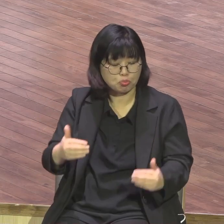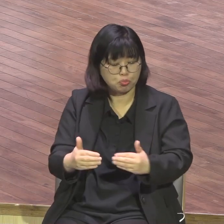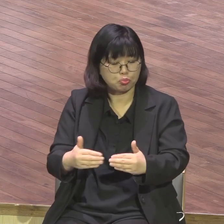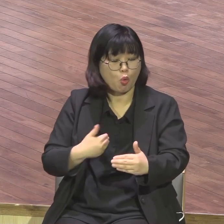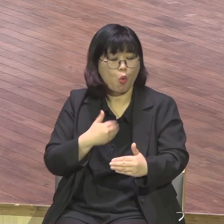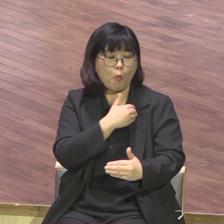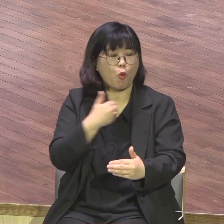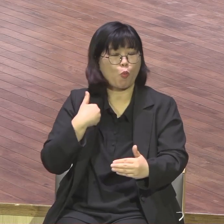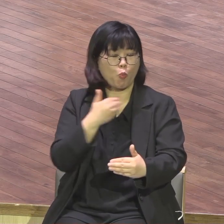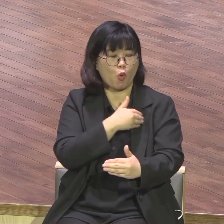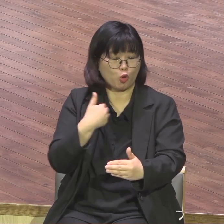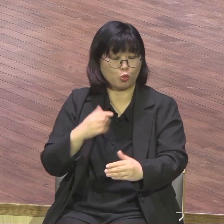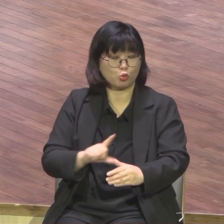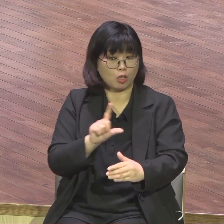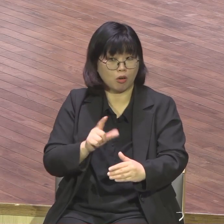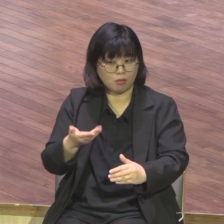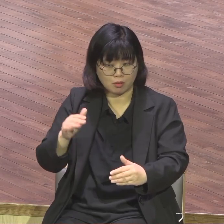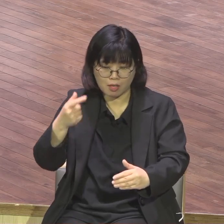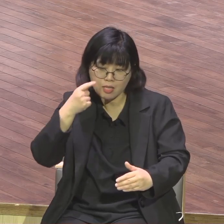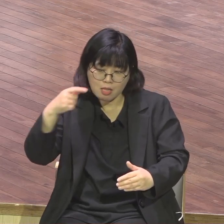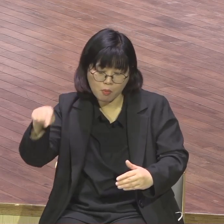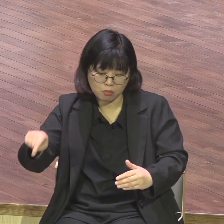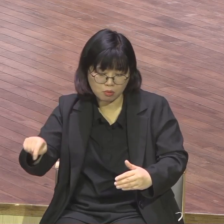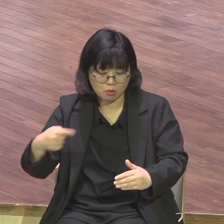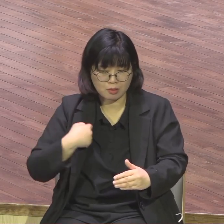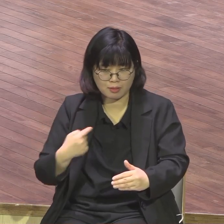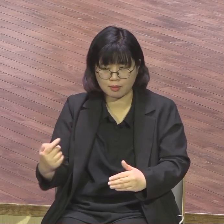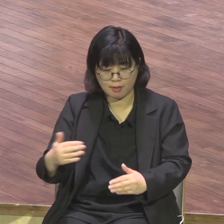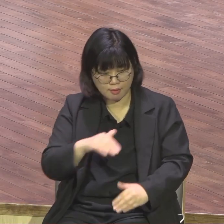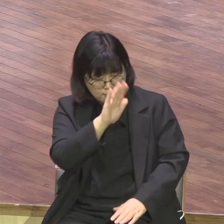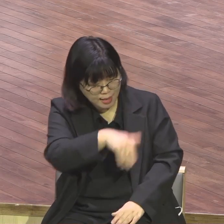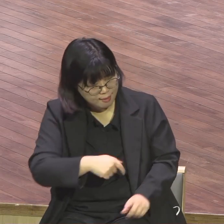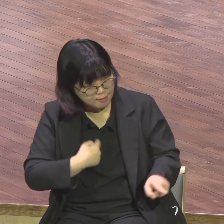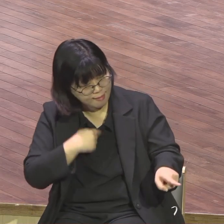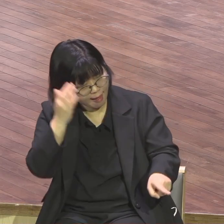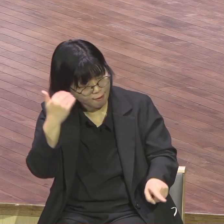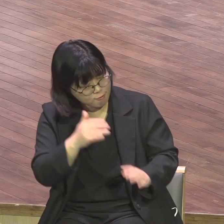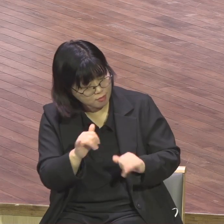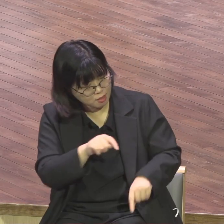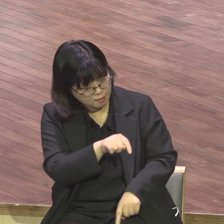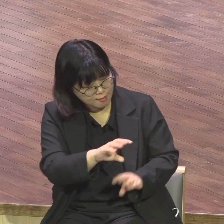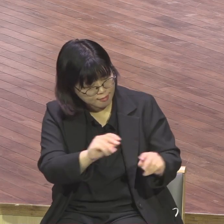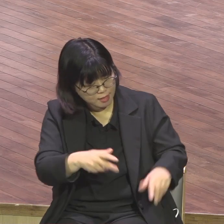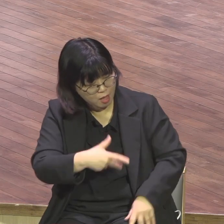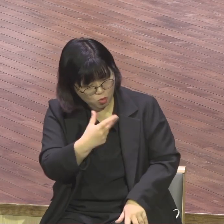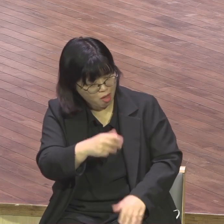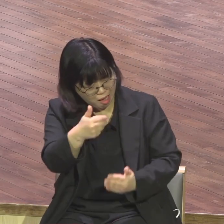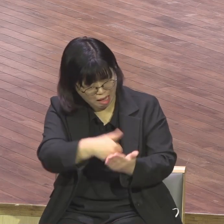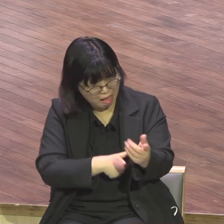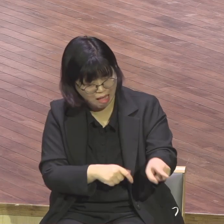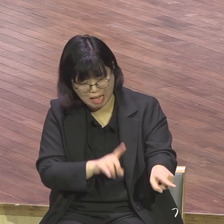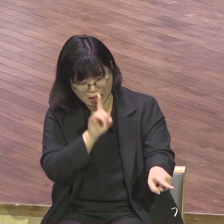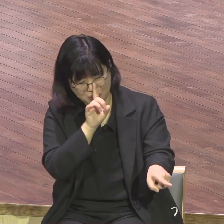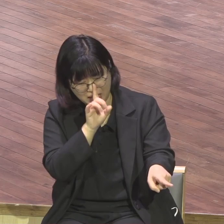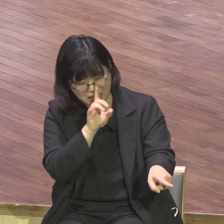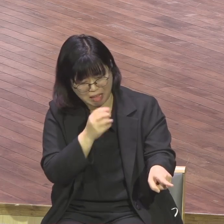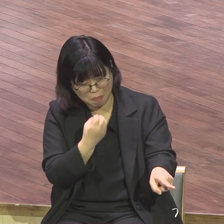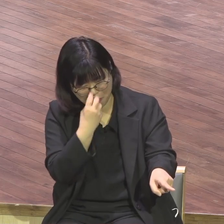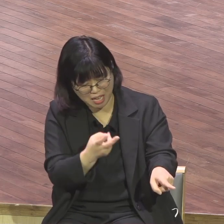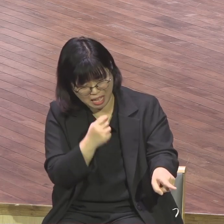캄캄할 때잖아요. 무지할 때니까. 지금은 글로벌 시대지만 그때는요 글 모르는 사람이